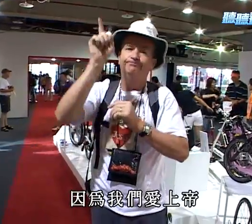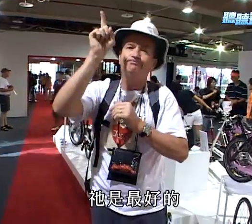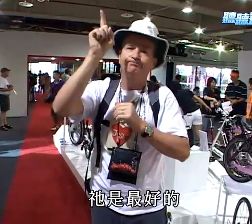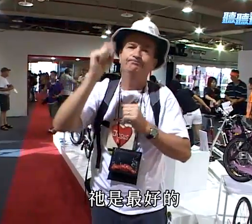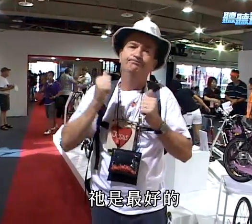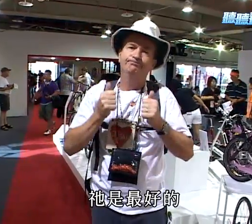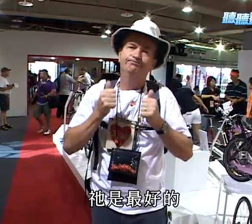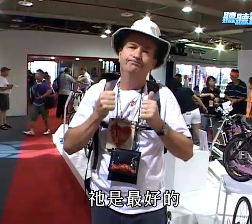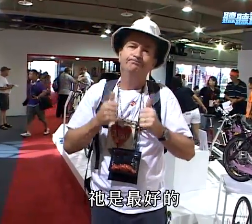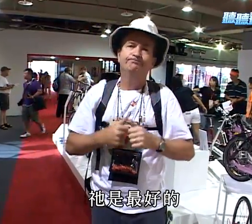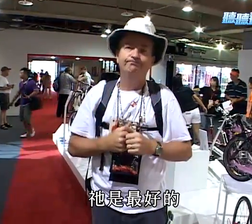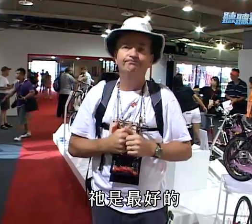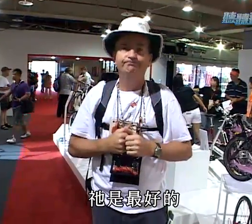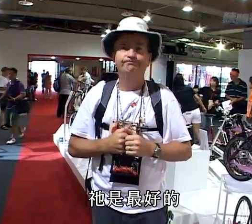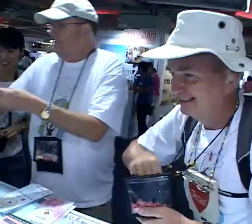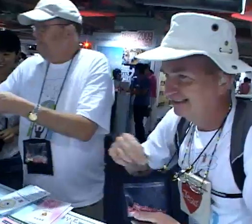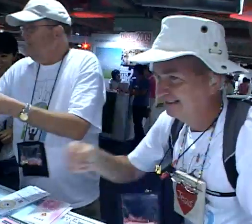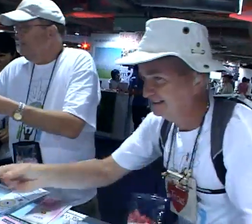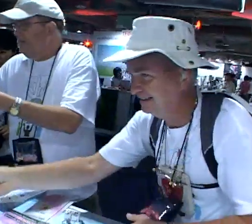是最好的。